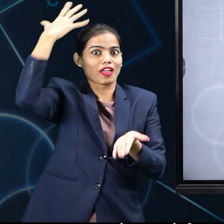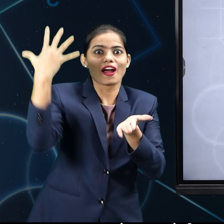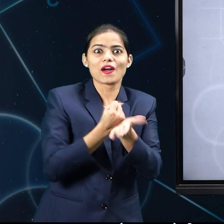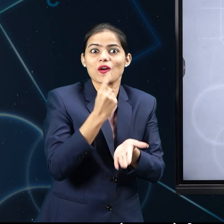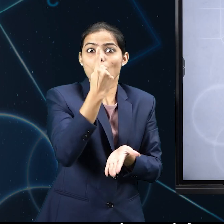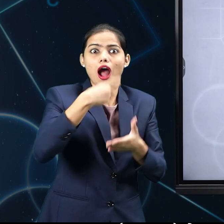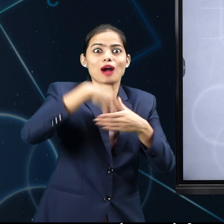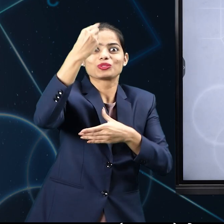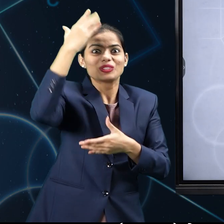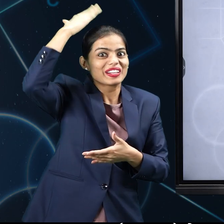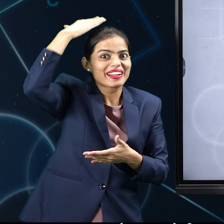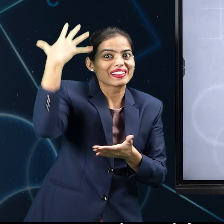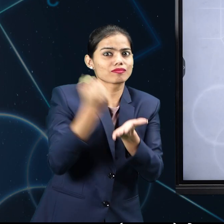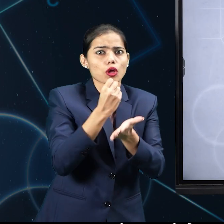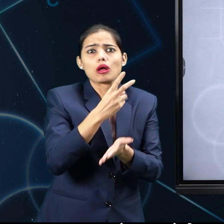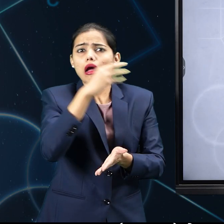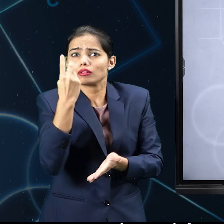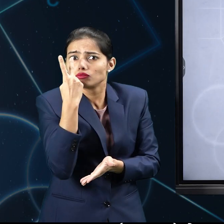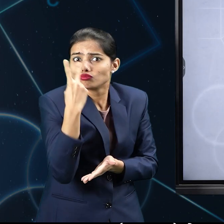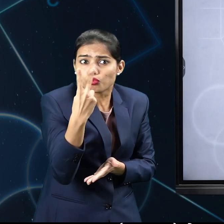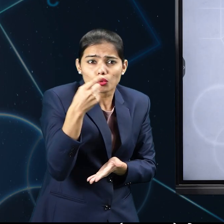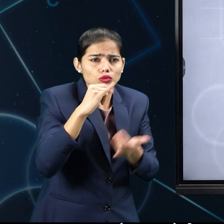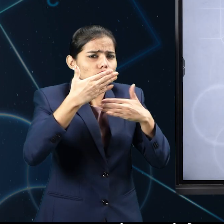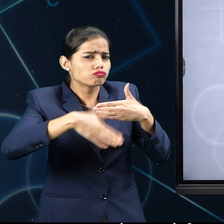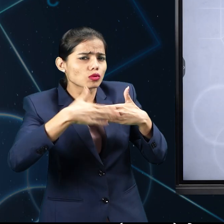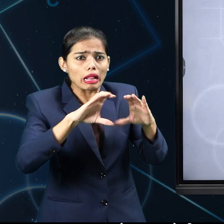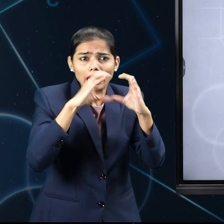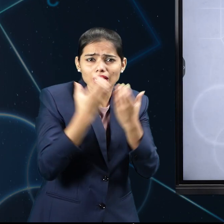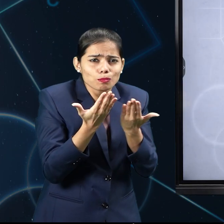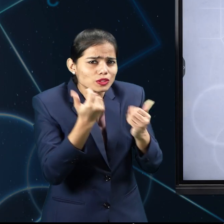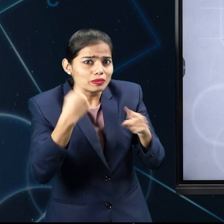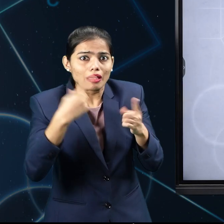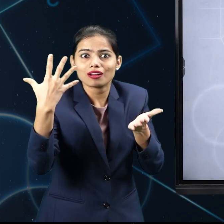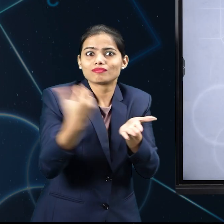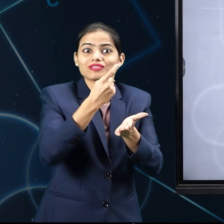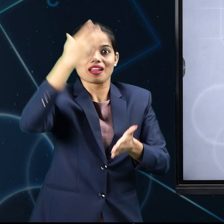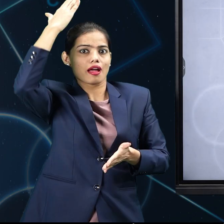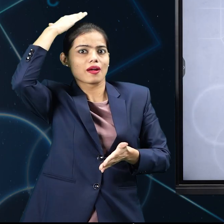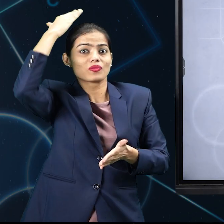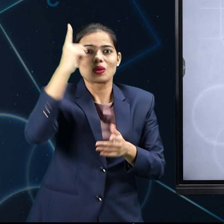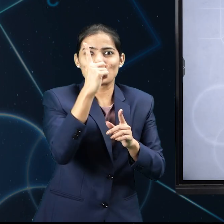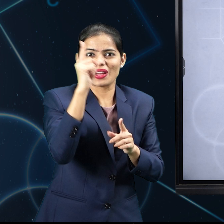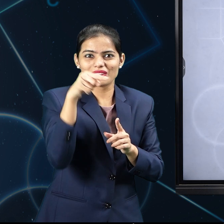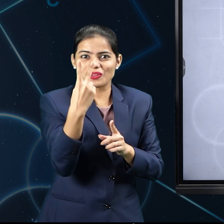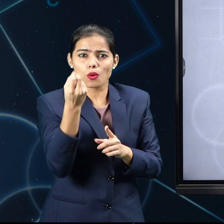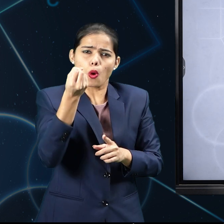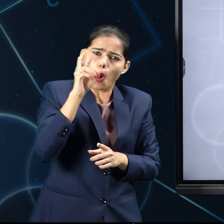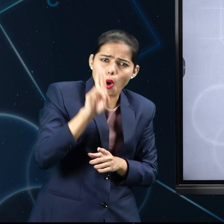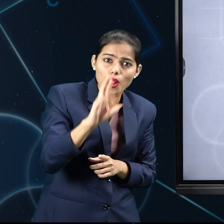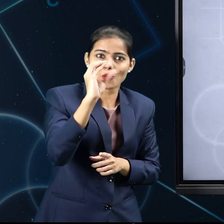येण्याची संभाव्यता 2 पैकी 1 आहे. म्हणून सांप्रदायिक संभाव्यता खालीलप्रमाणे आहे: अर्धी